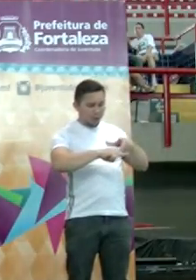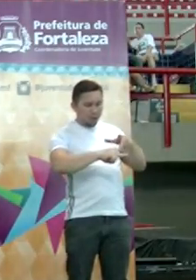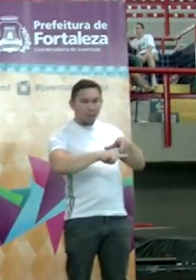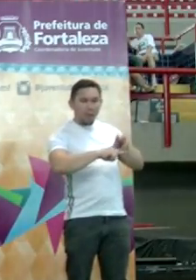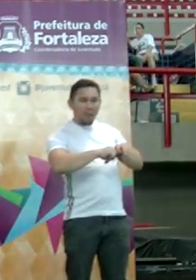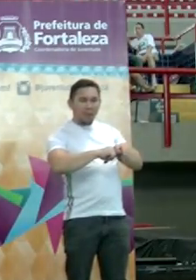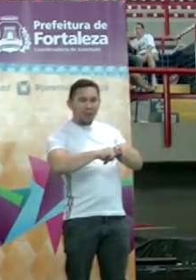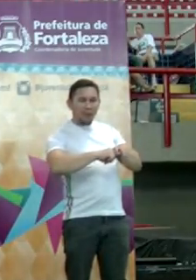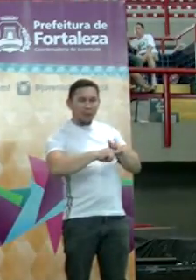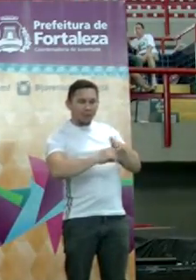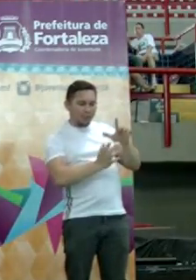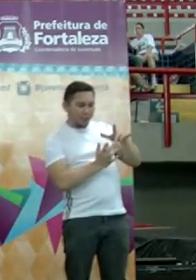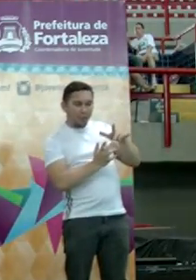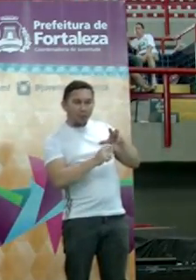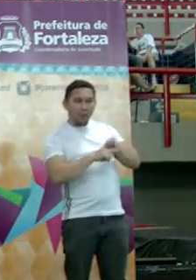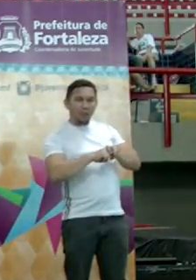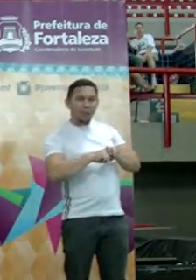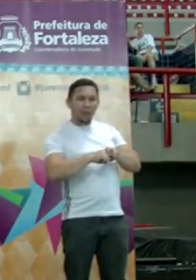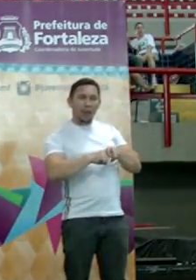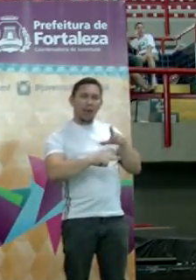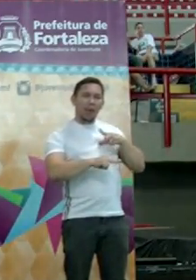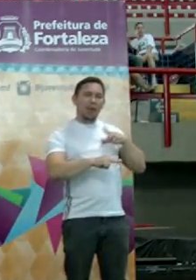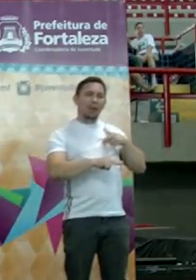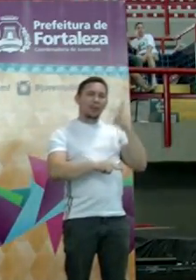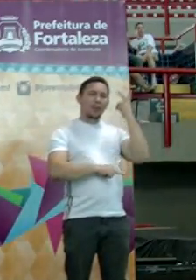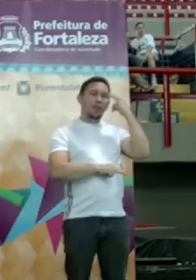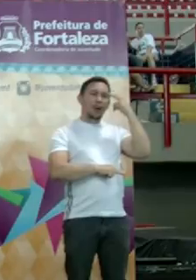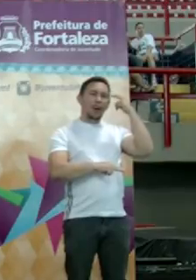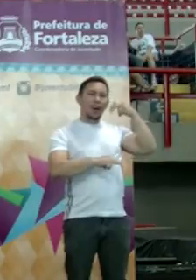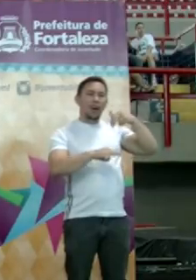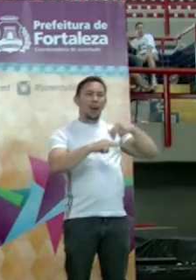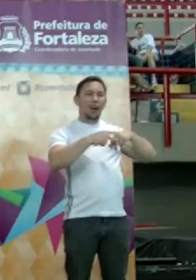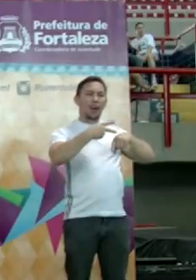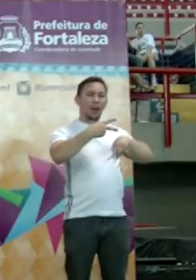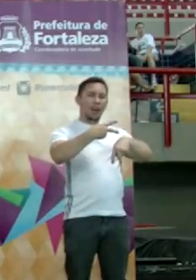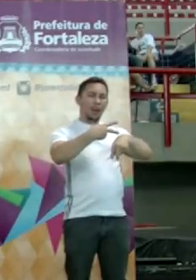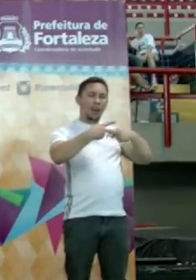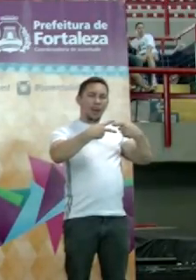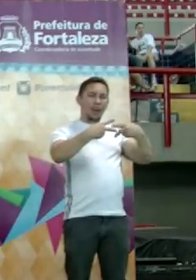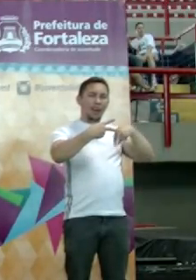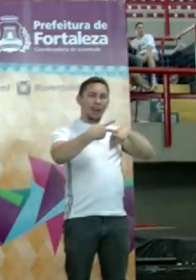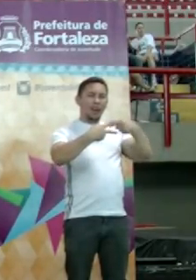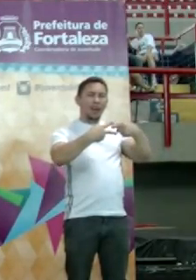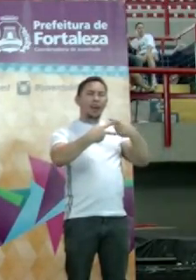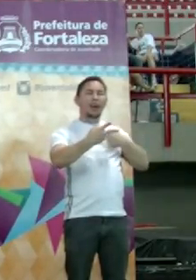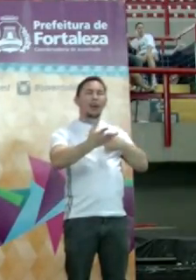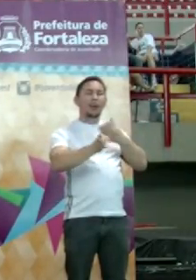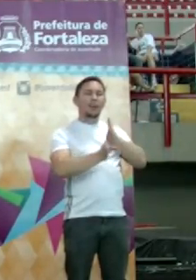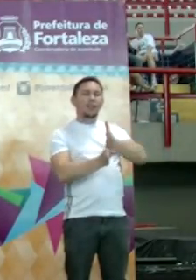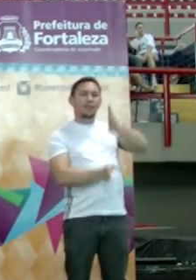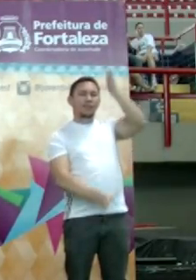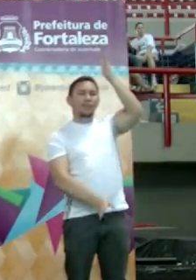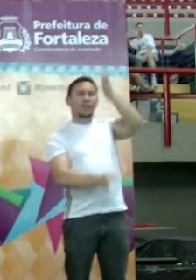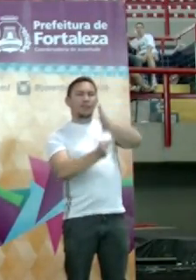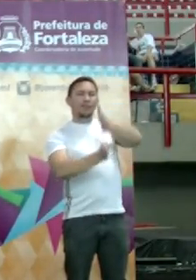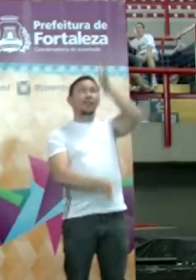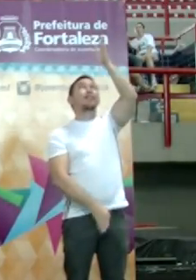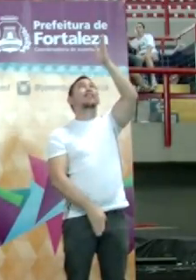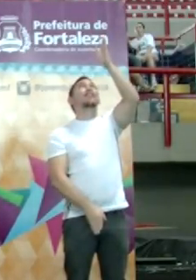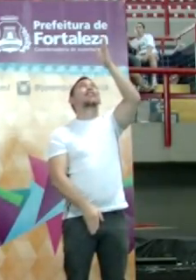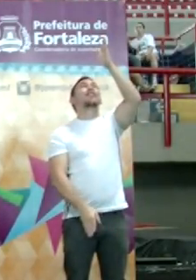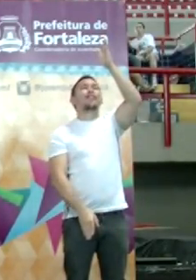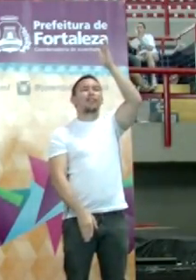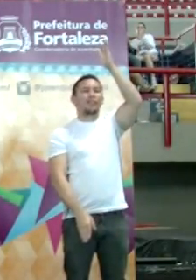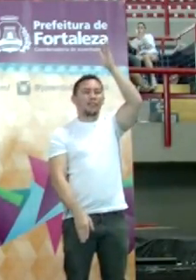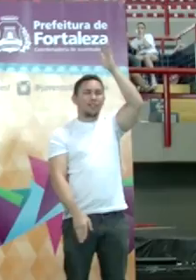fazendo uma força na cadeira para onde? A cadeira vai e a pobrezinha faz uma força para onde? Está aqui a normal, ó, para